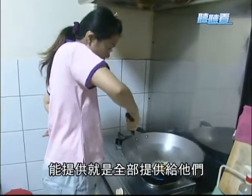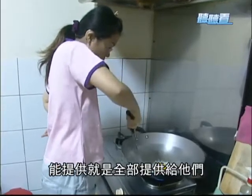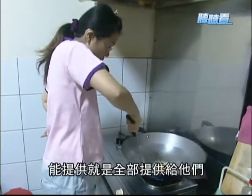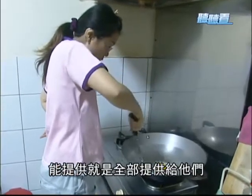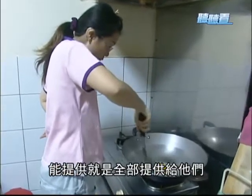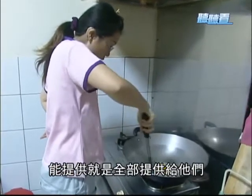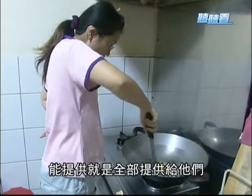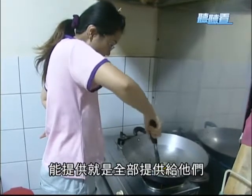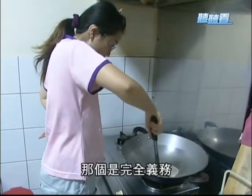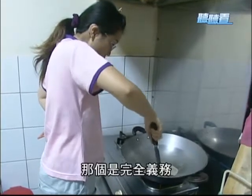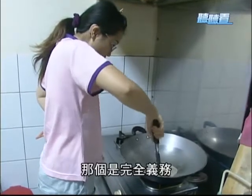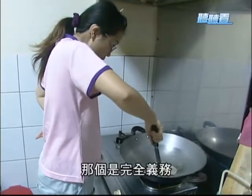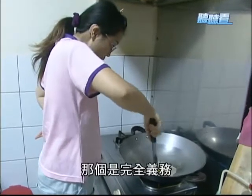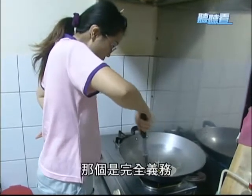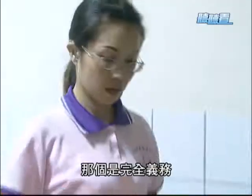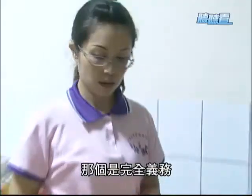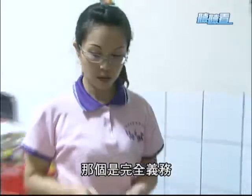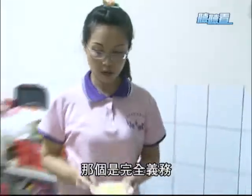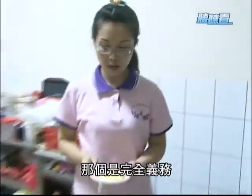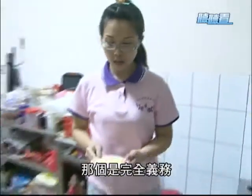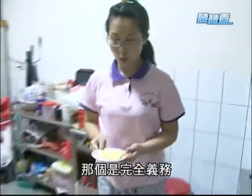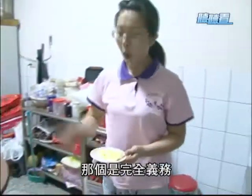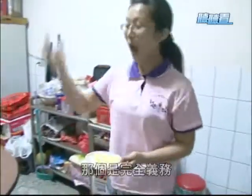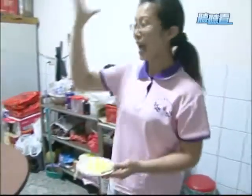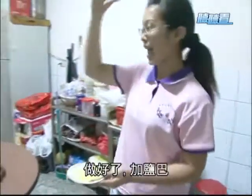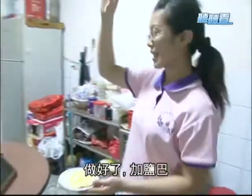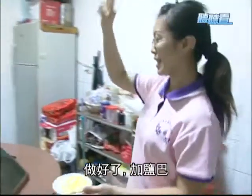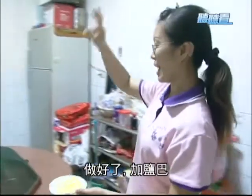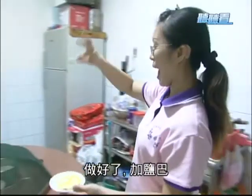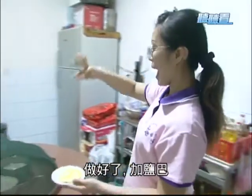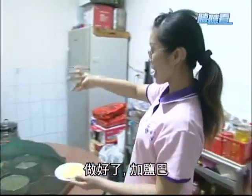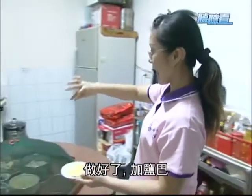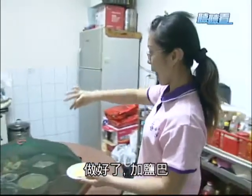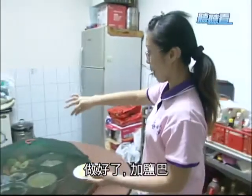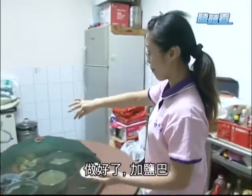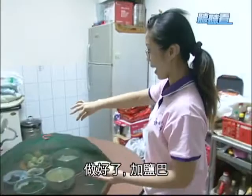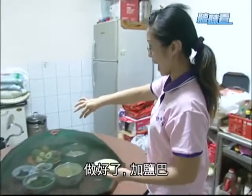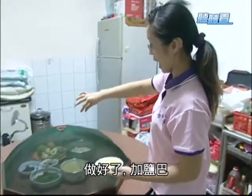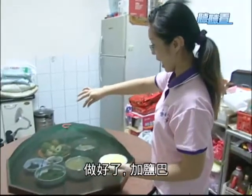们，那个是完全义务。 我来加夜班。